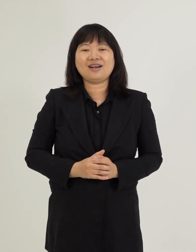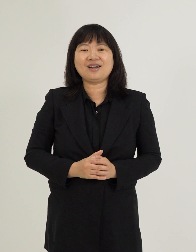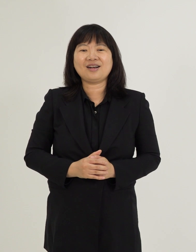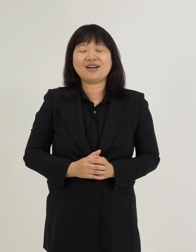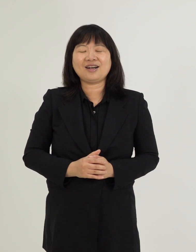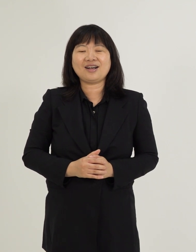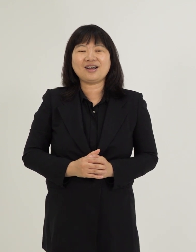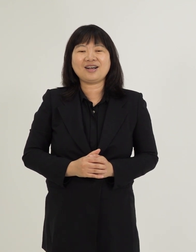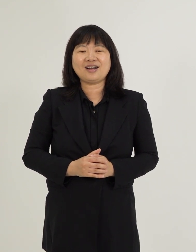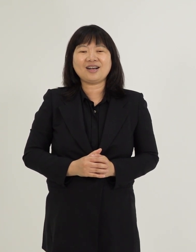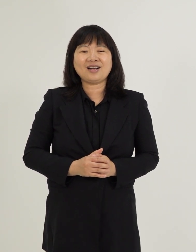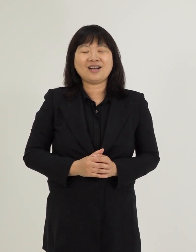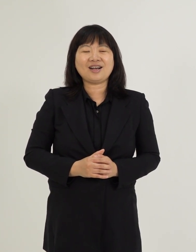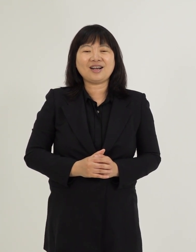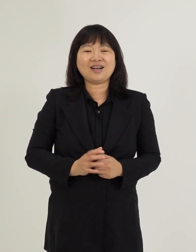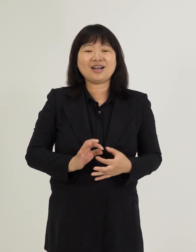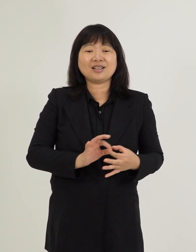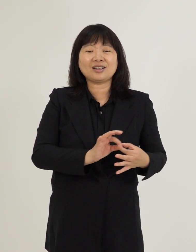후렴구가 뭔지 아세요?